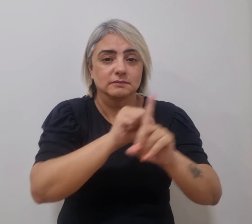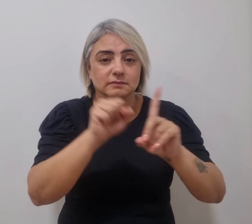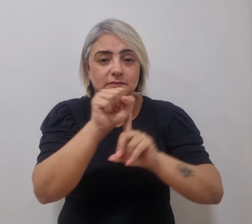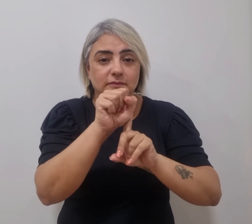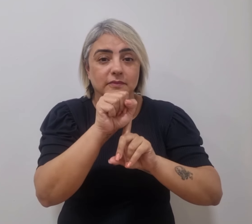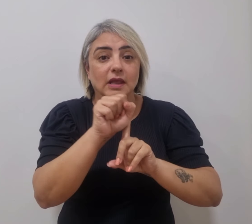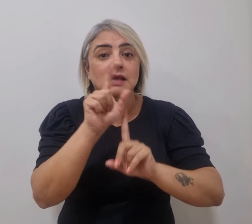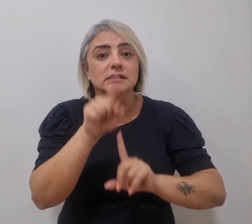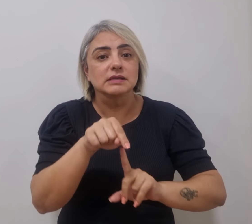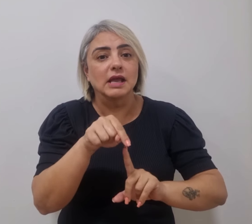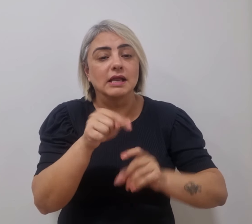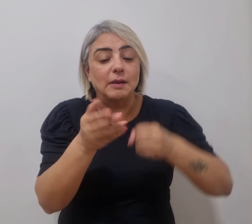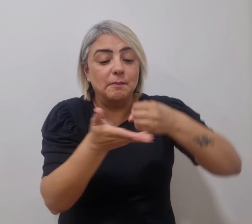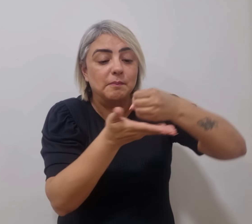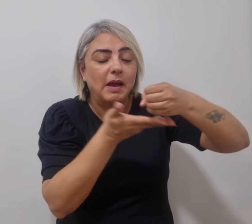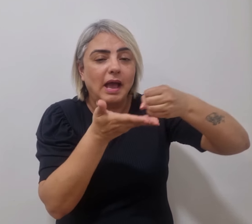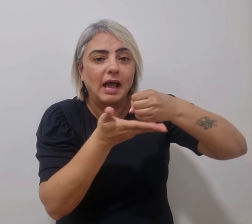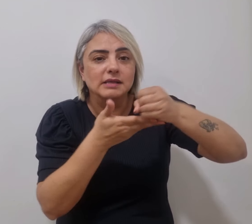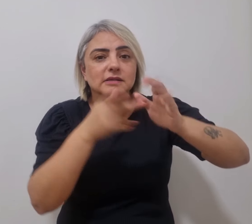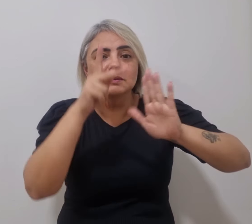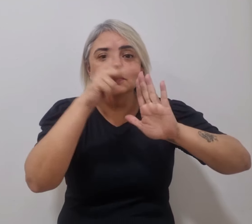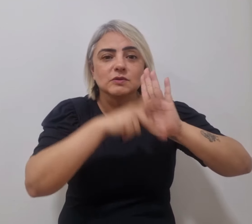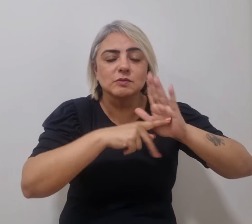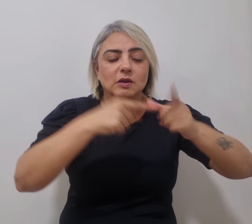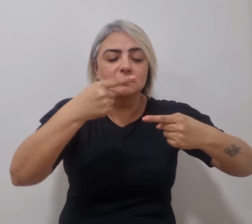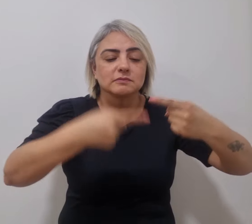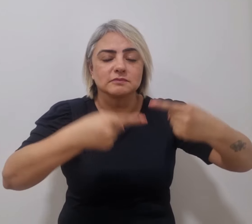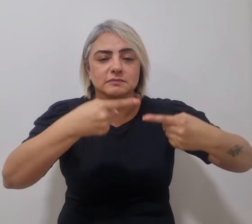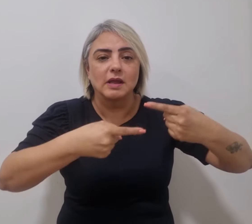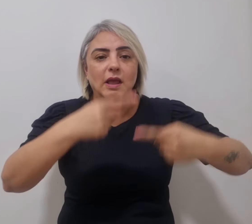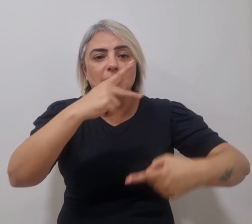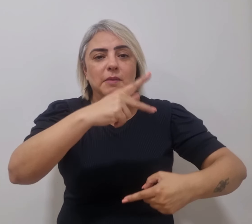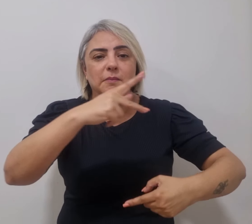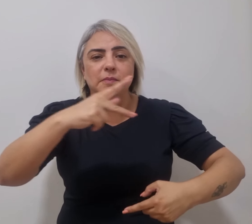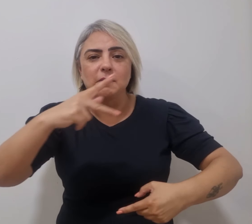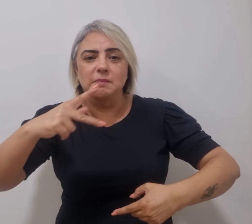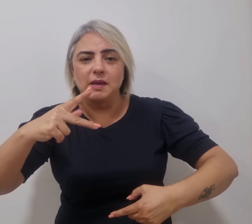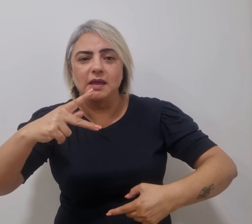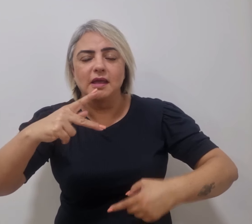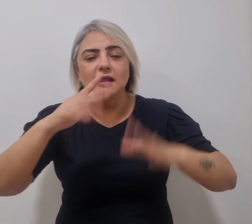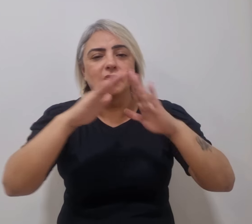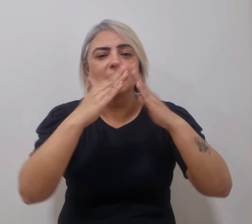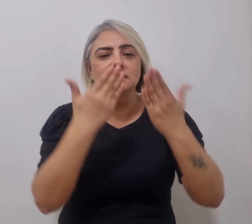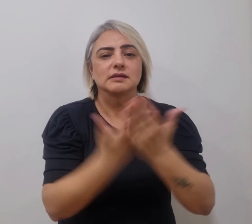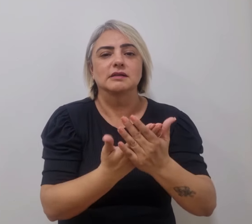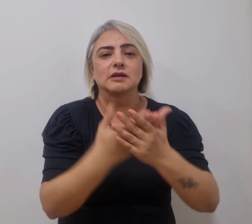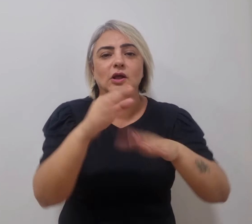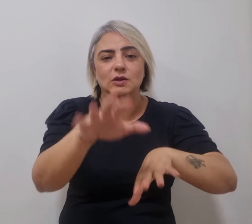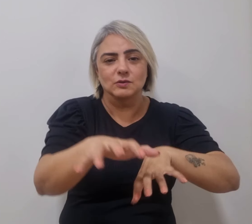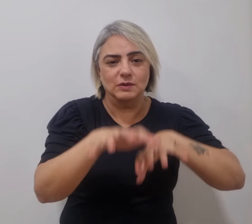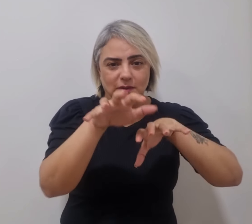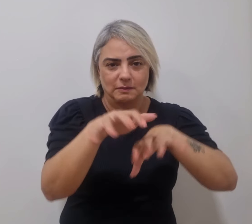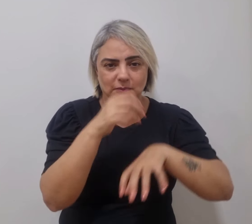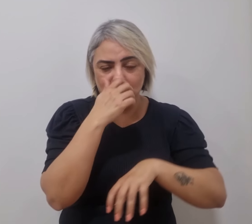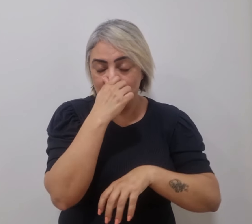sejam pilares dos projetos políticos pedagógicos das escolas do campo. Isso